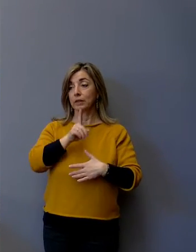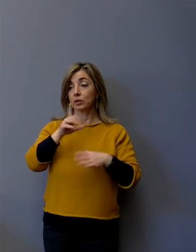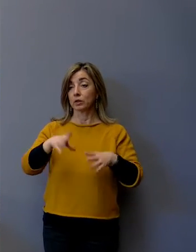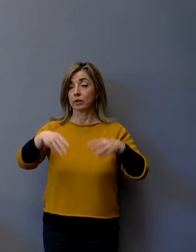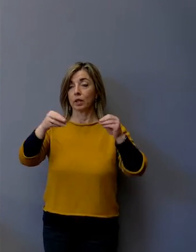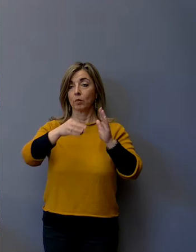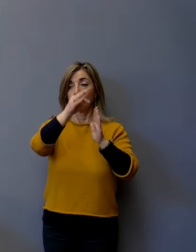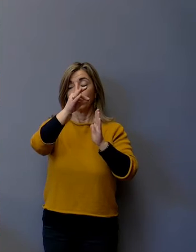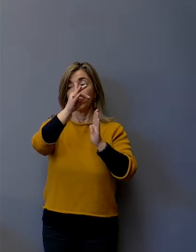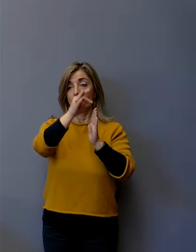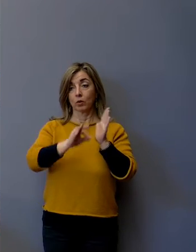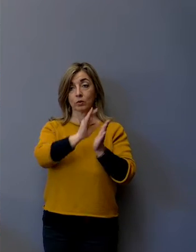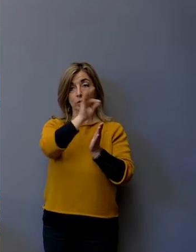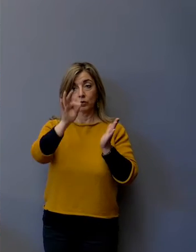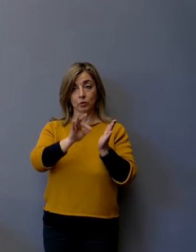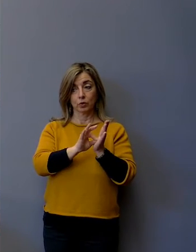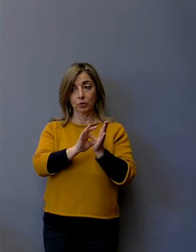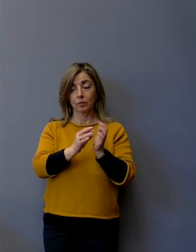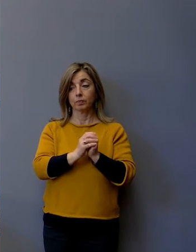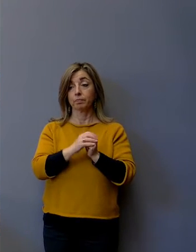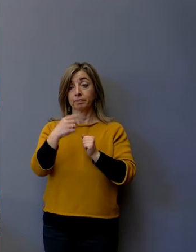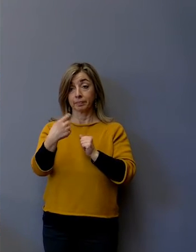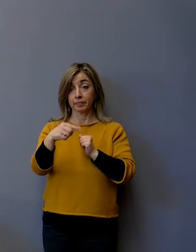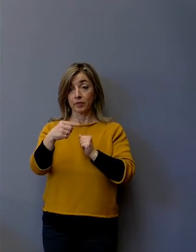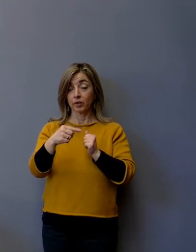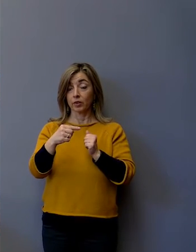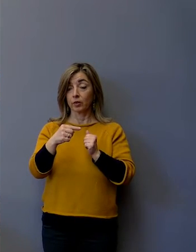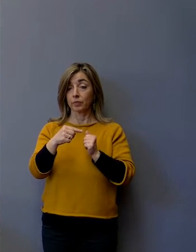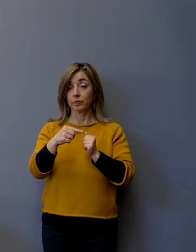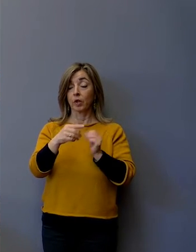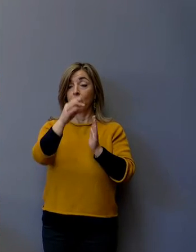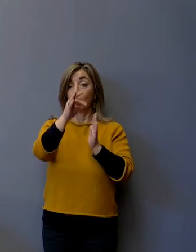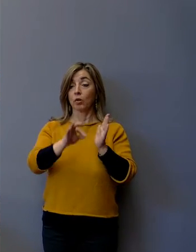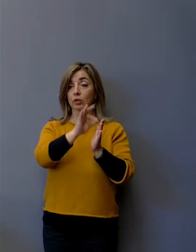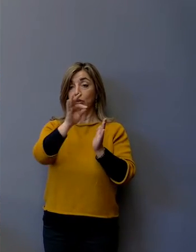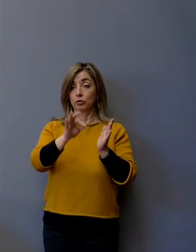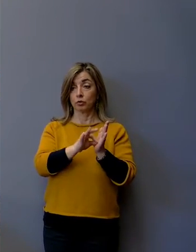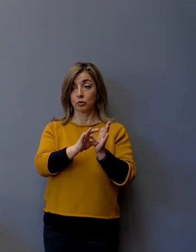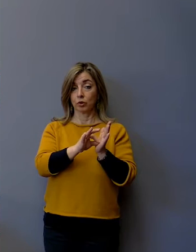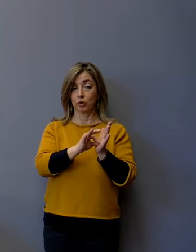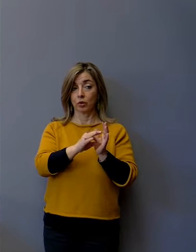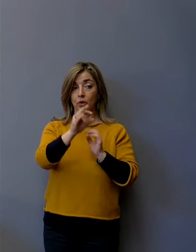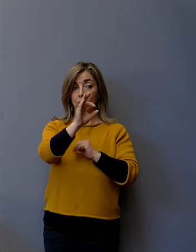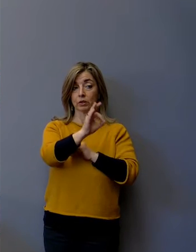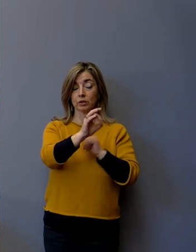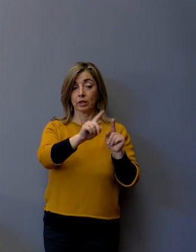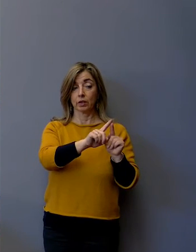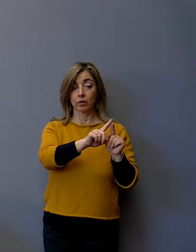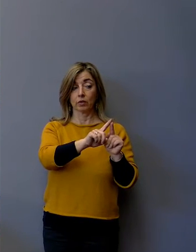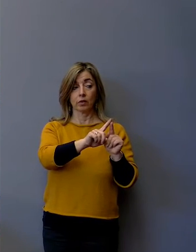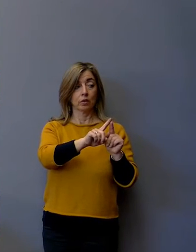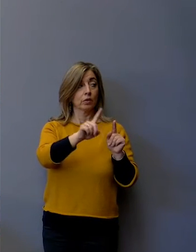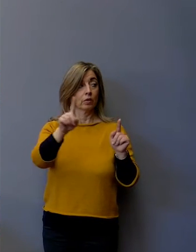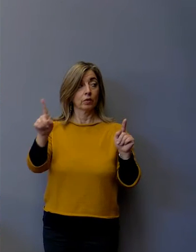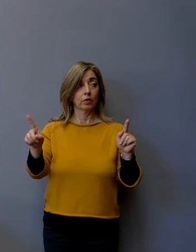quindi pongo in votazione gli ordini del giorno dallo 0 al